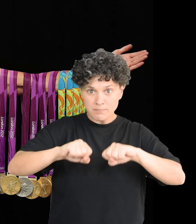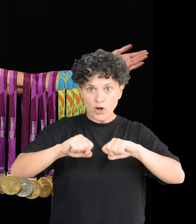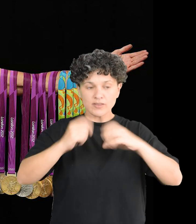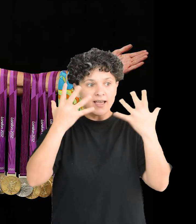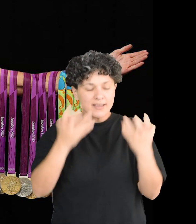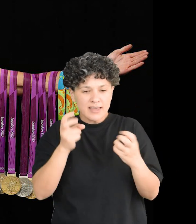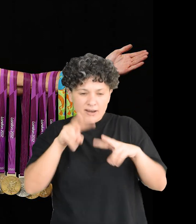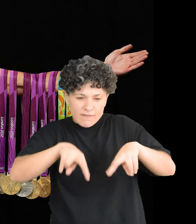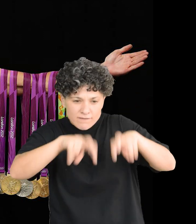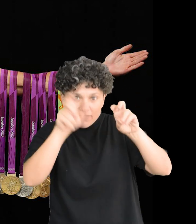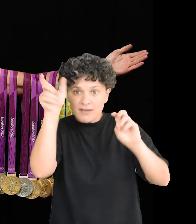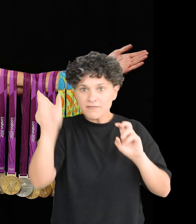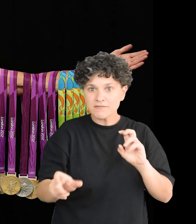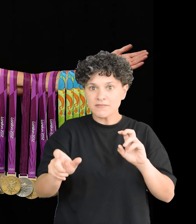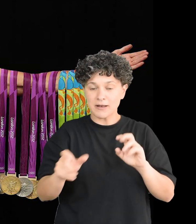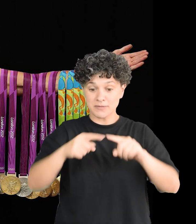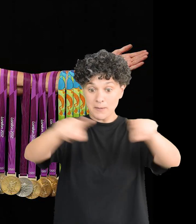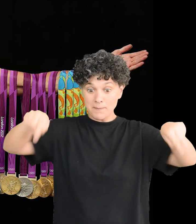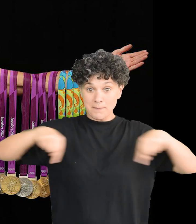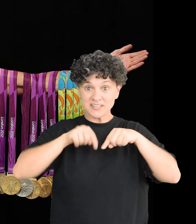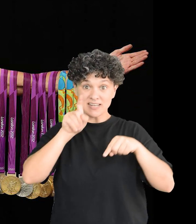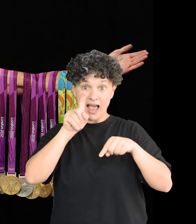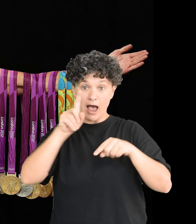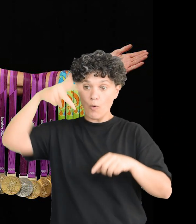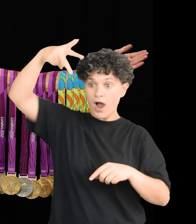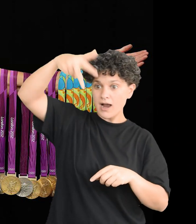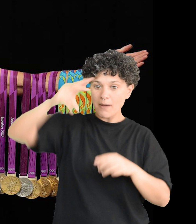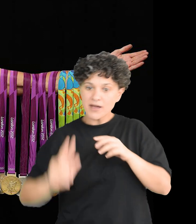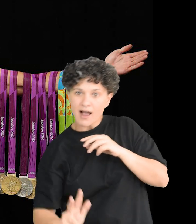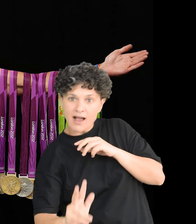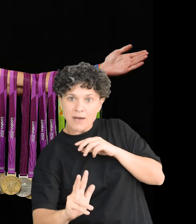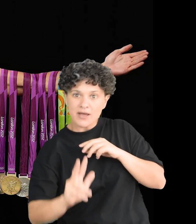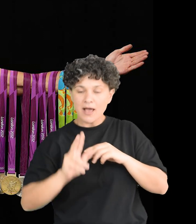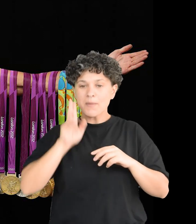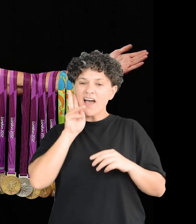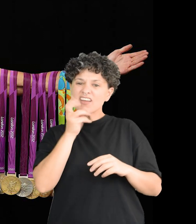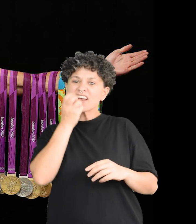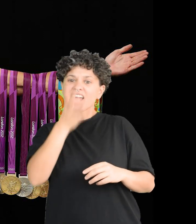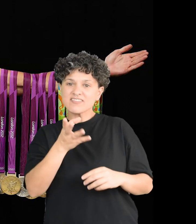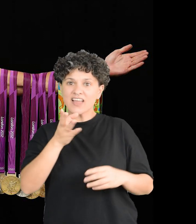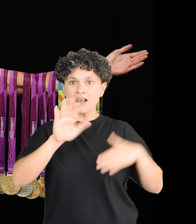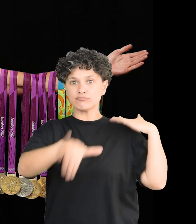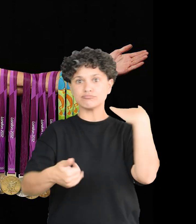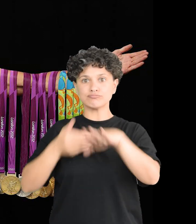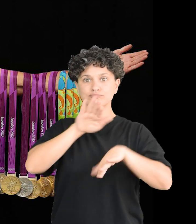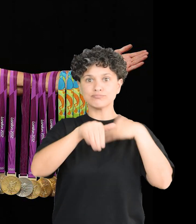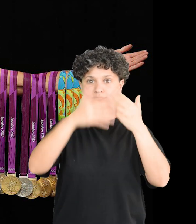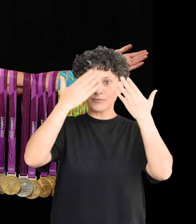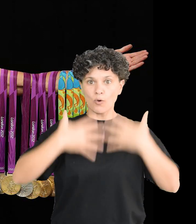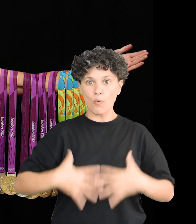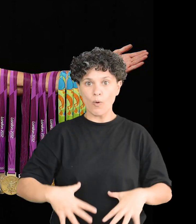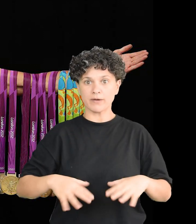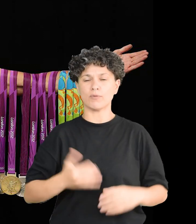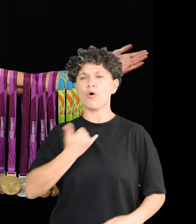montaron cámaras subacuáticas y por encima del agua para filmarlo con precisión observaron que